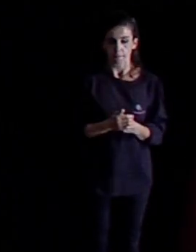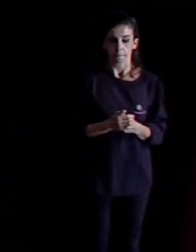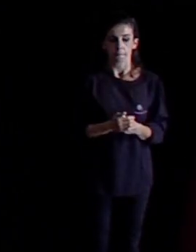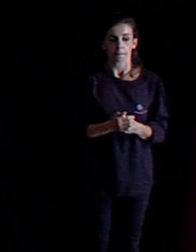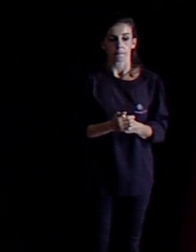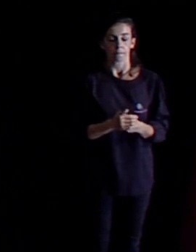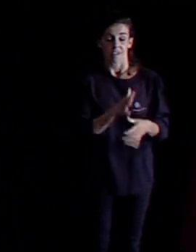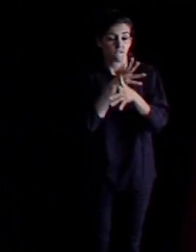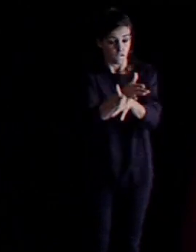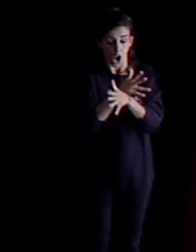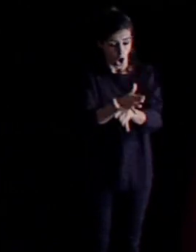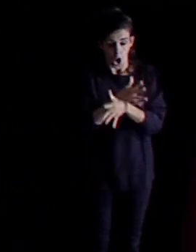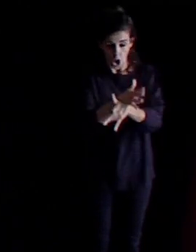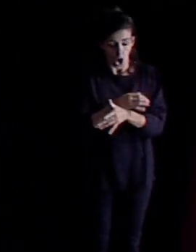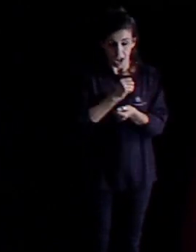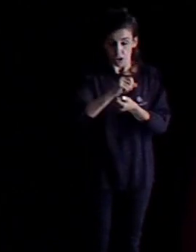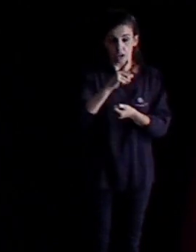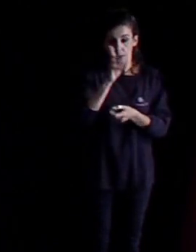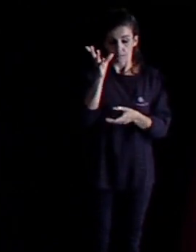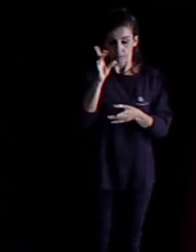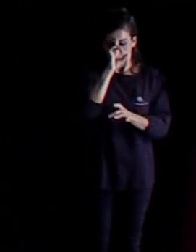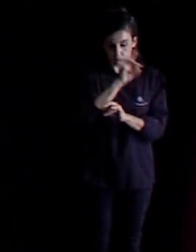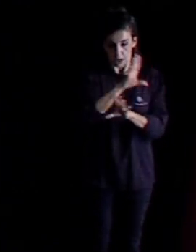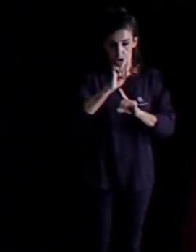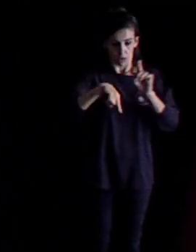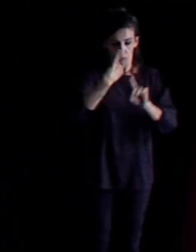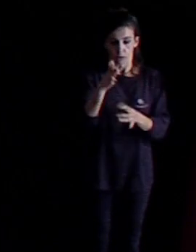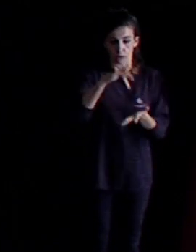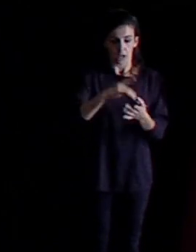La violación, por supuesto, en esta población es predictivo de intentos de suicidio.